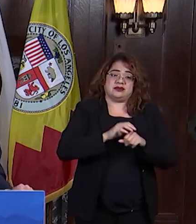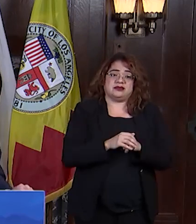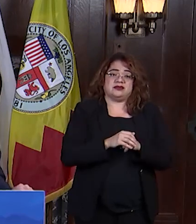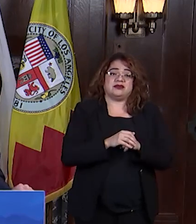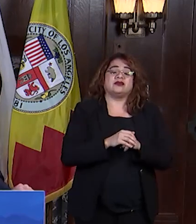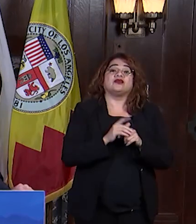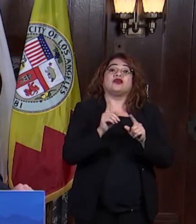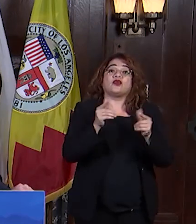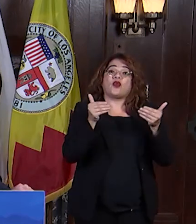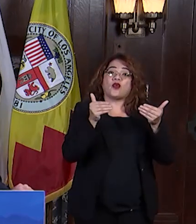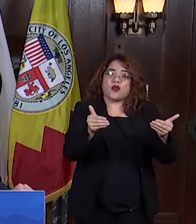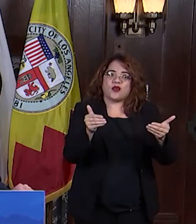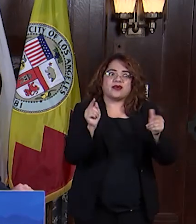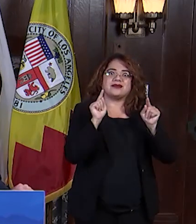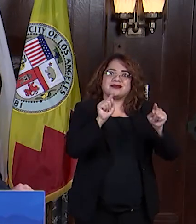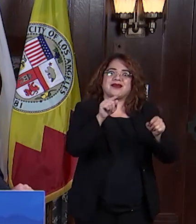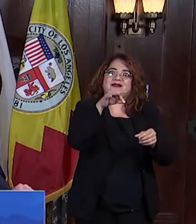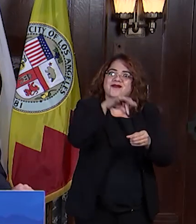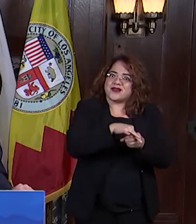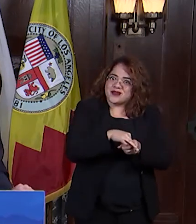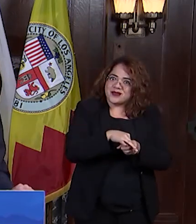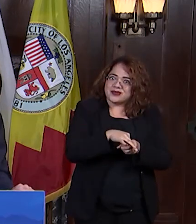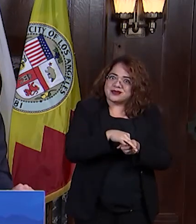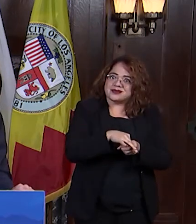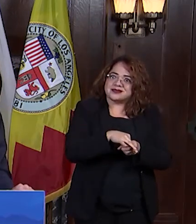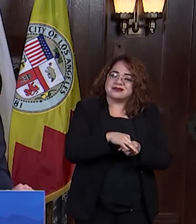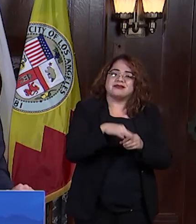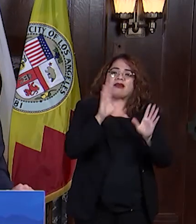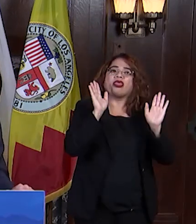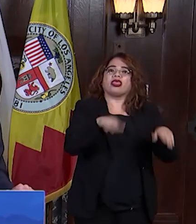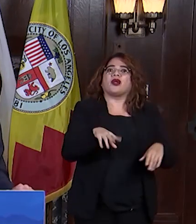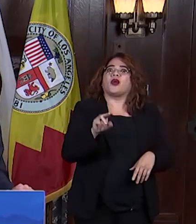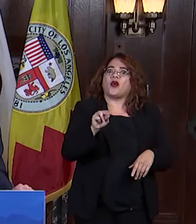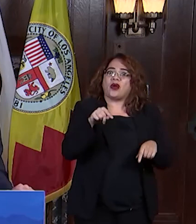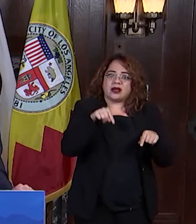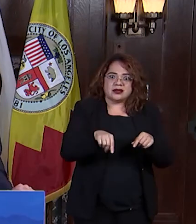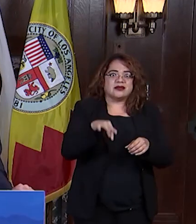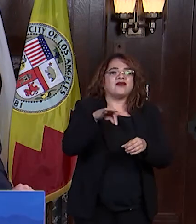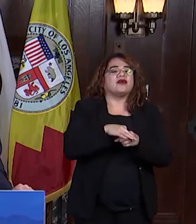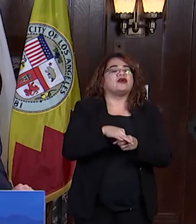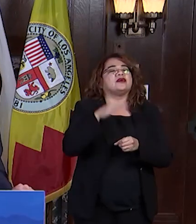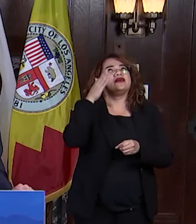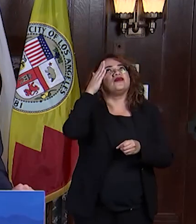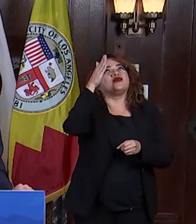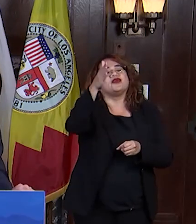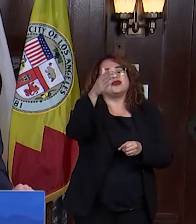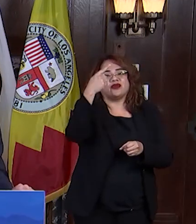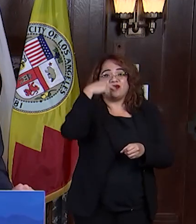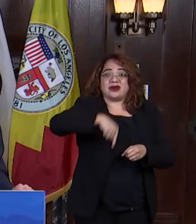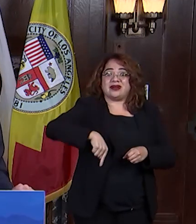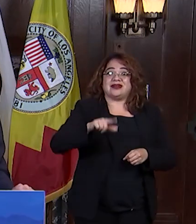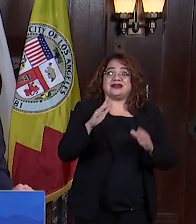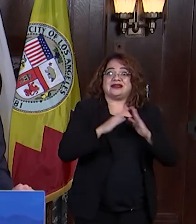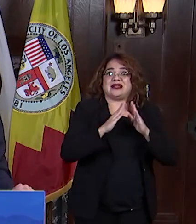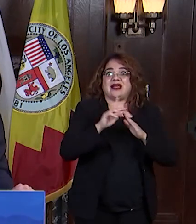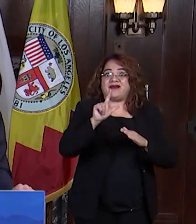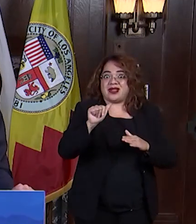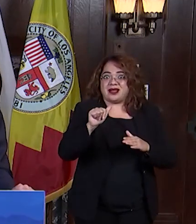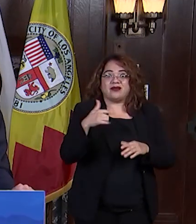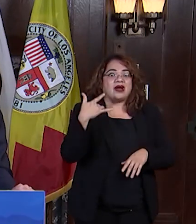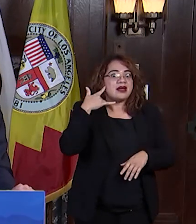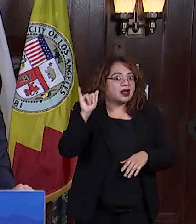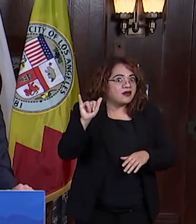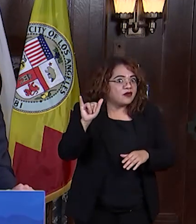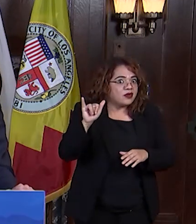a votar. Esta elección es crítica por el futuro de esta ciudad, este estado y